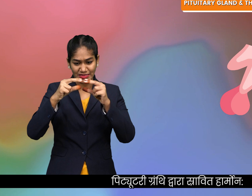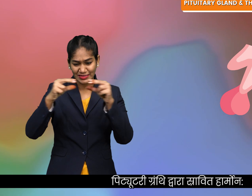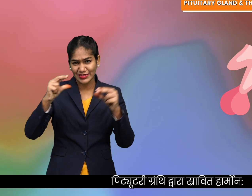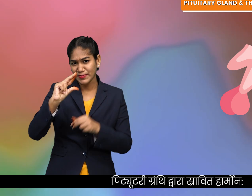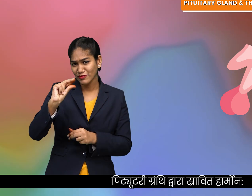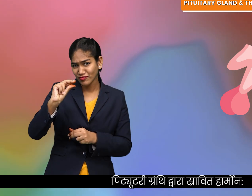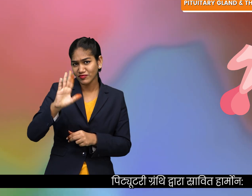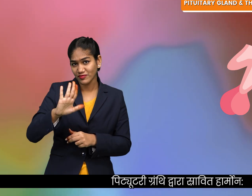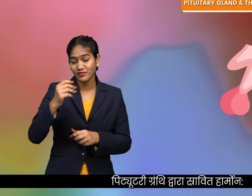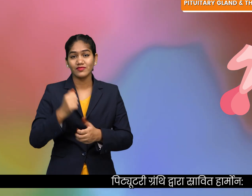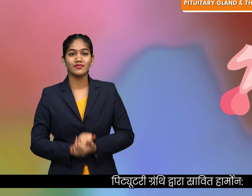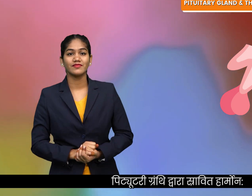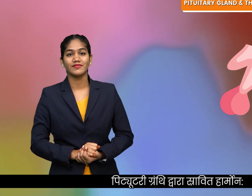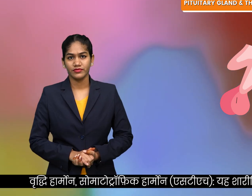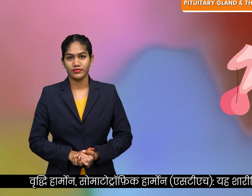हार्मोन: